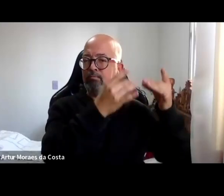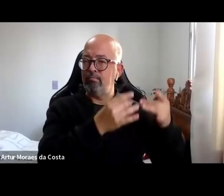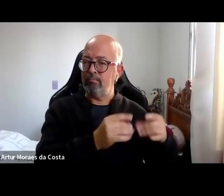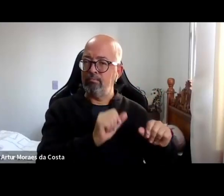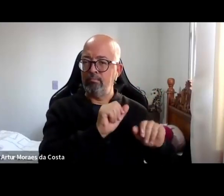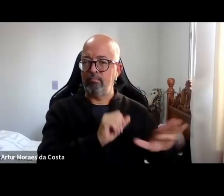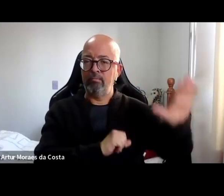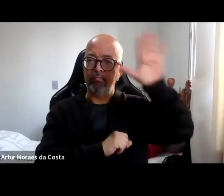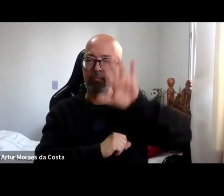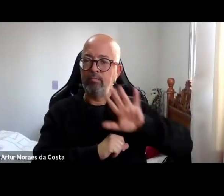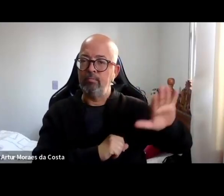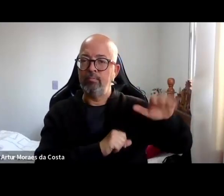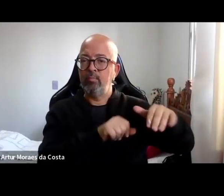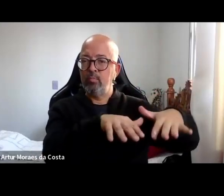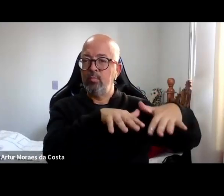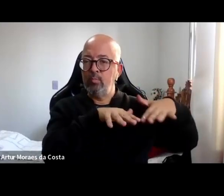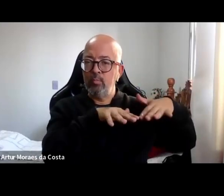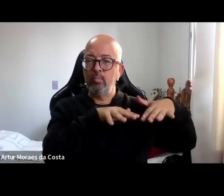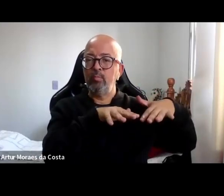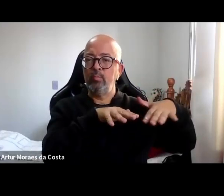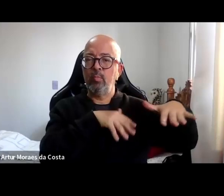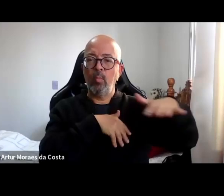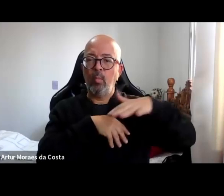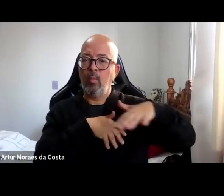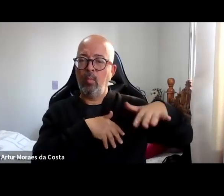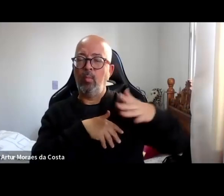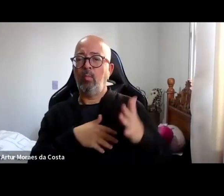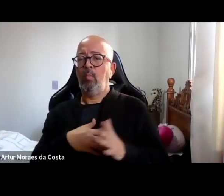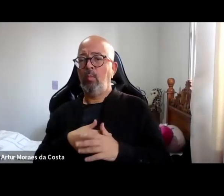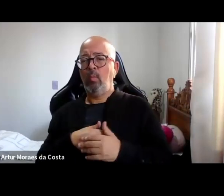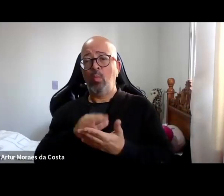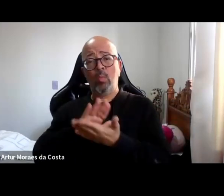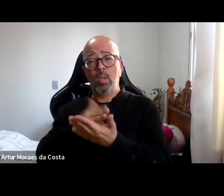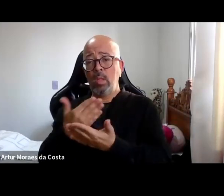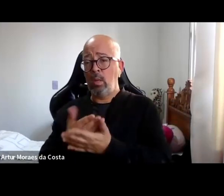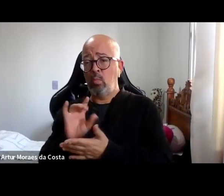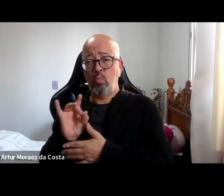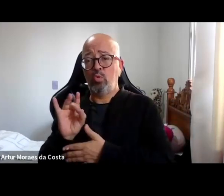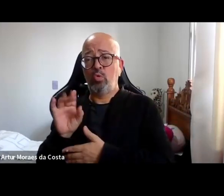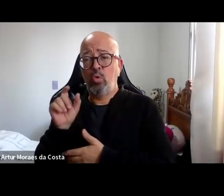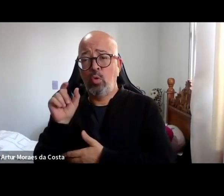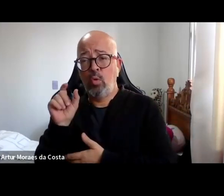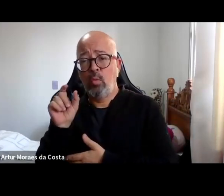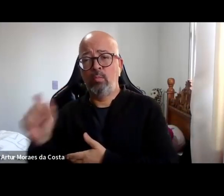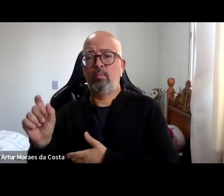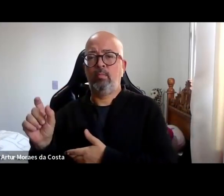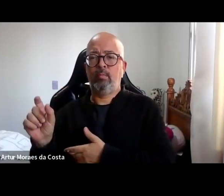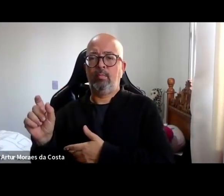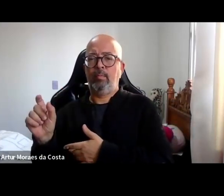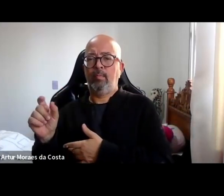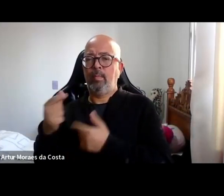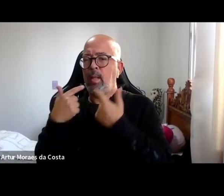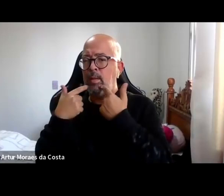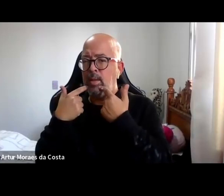más para conseguir el objetivo final que es que la persona sorosa reciba una eh